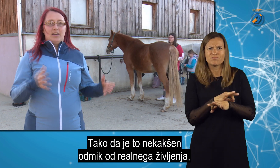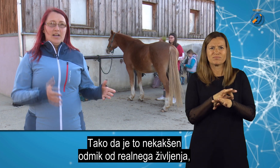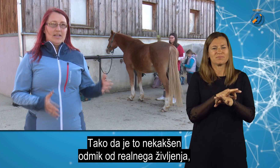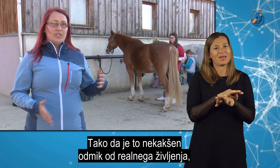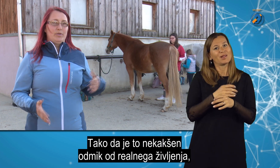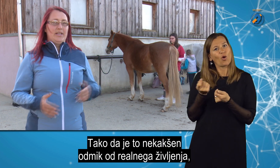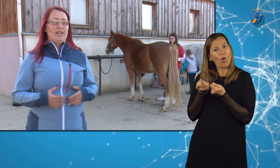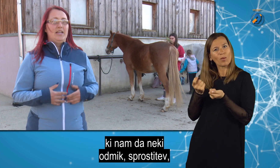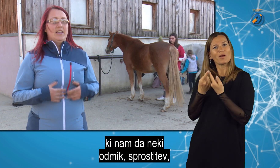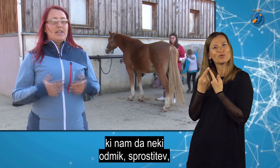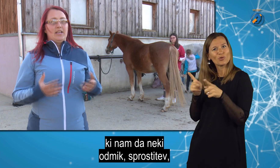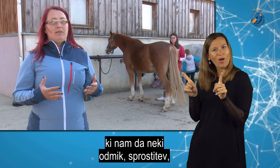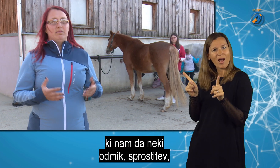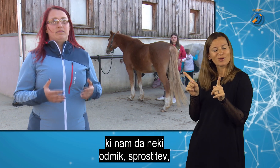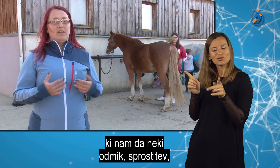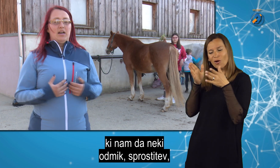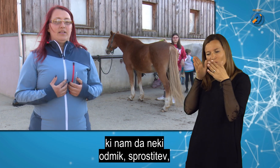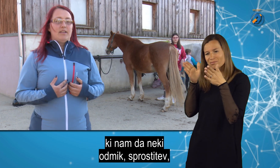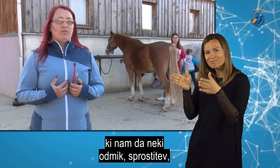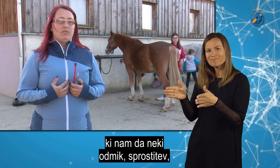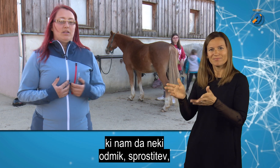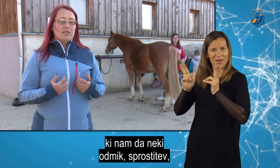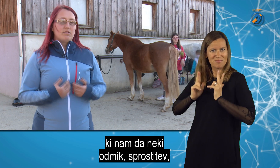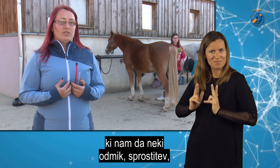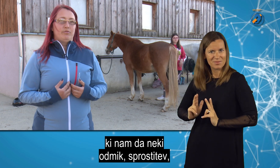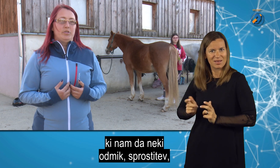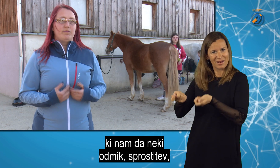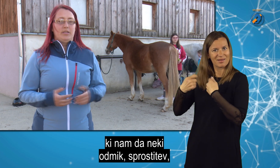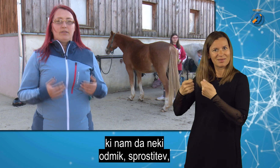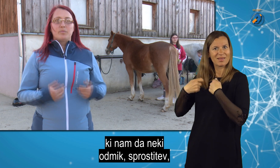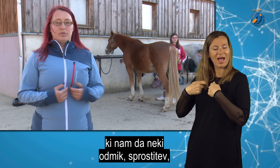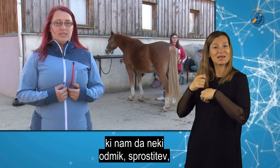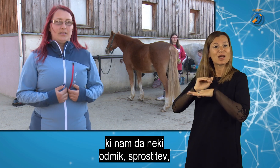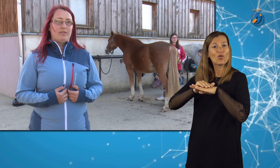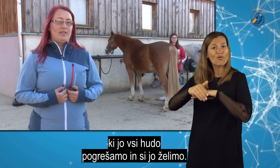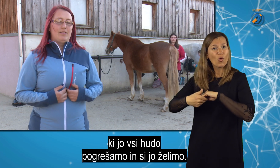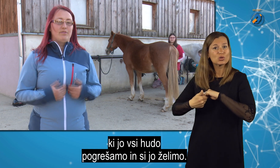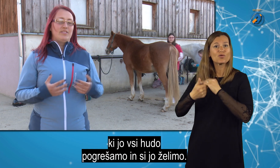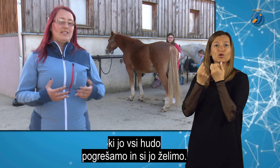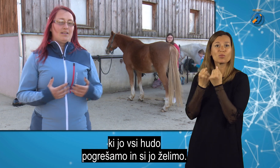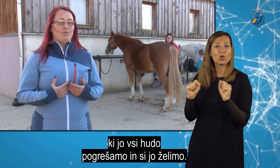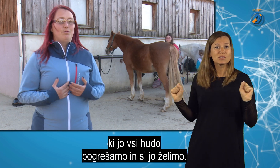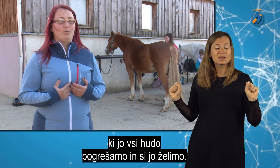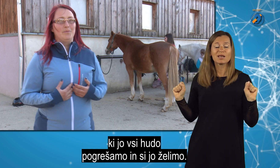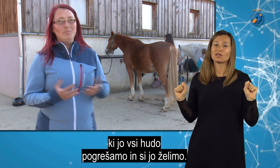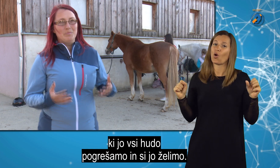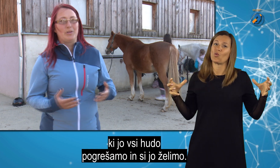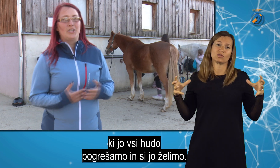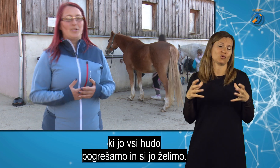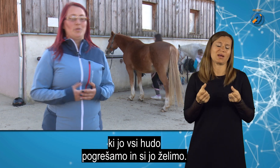odmik od realnega življenja, ki nam da neko lastno zadovoljstvo in neko sprostitev, katero vsi tako